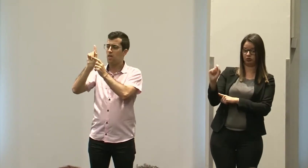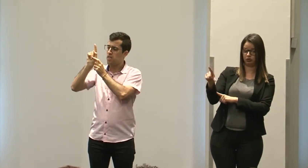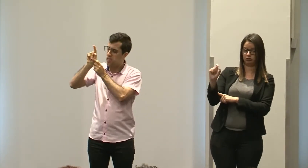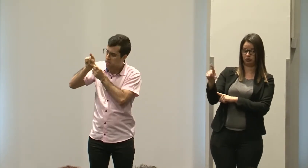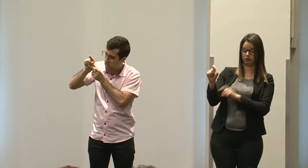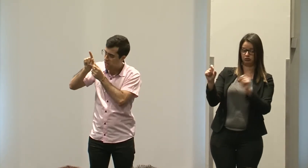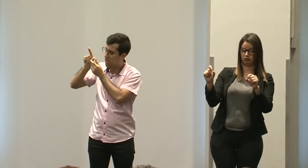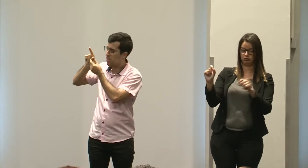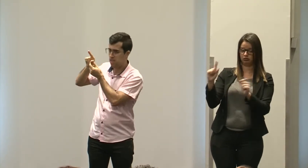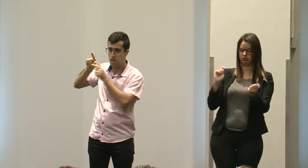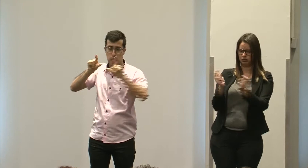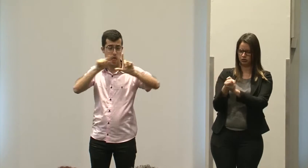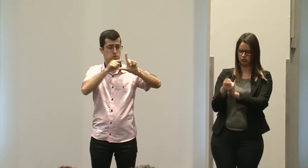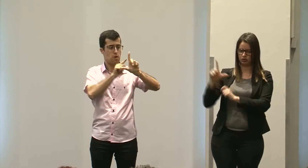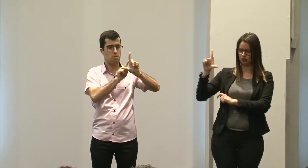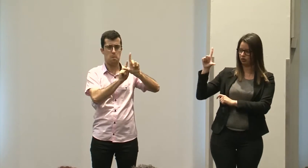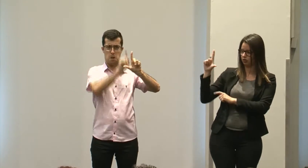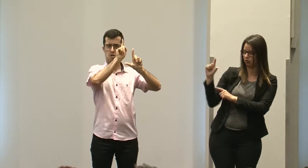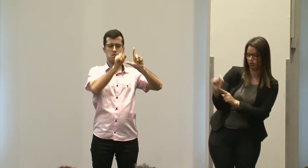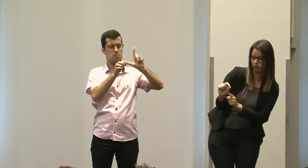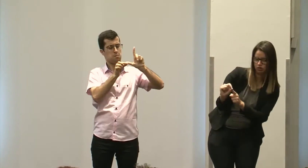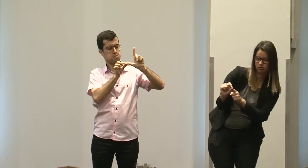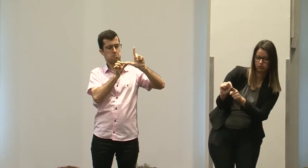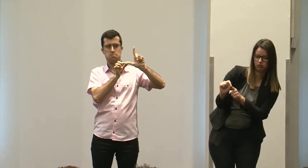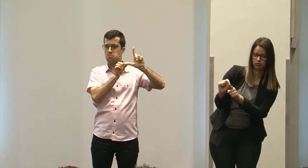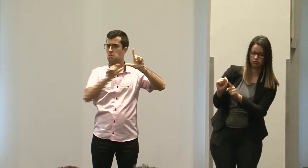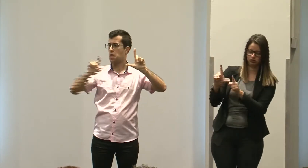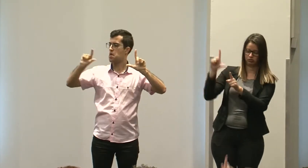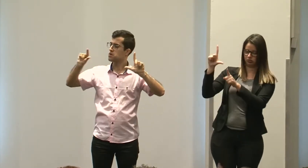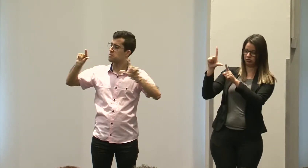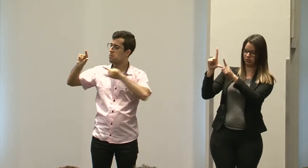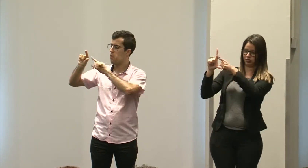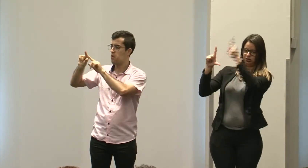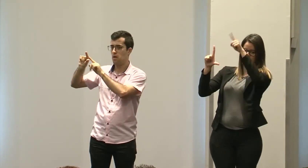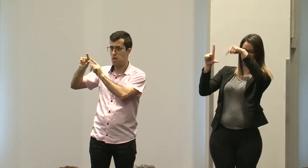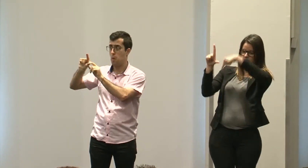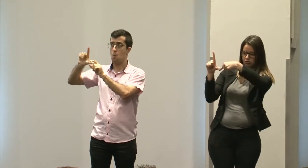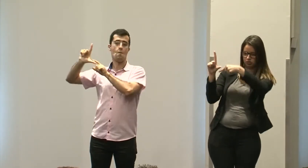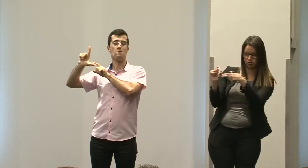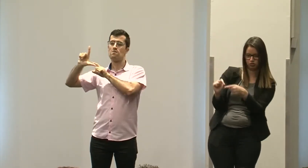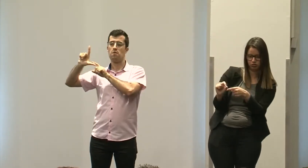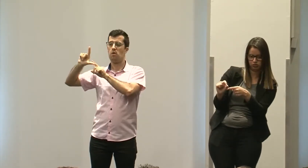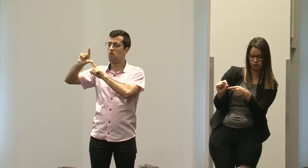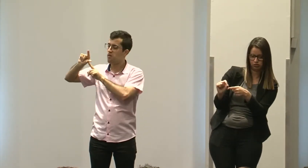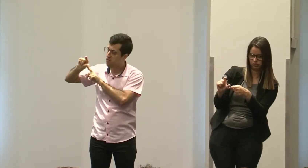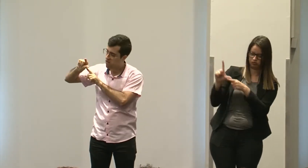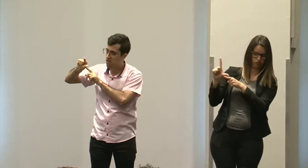A configuração da letra L, ela também sofre uma alteração.